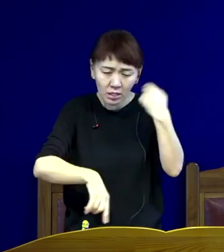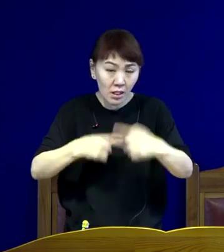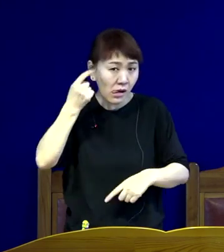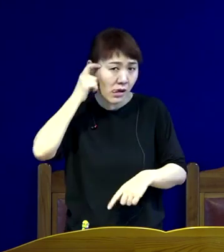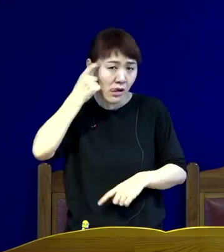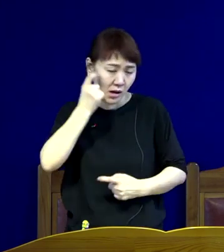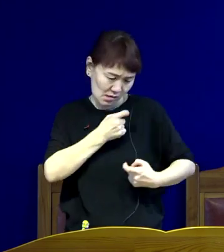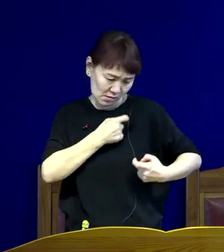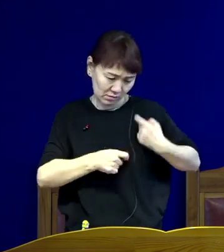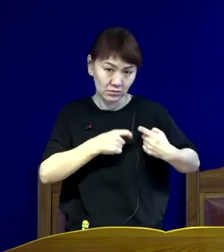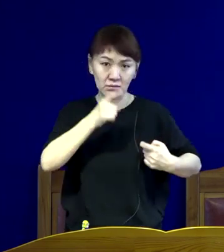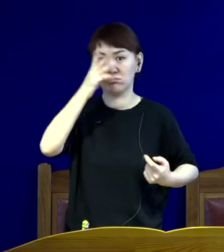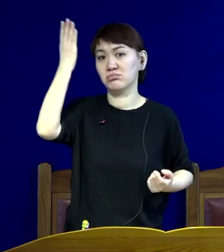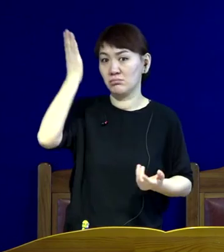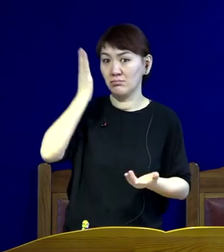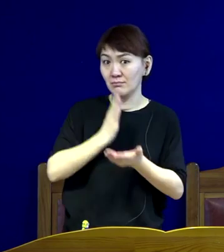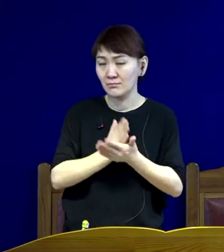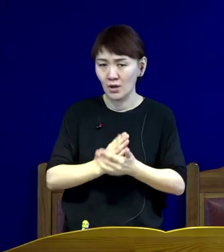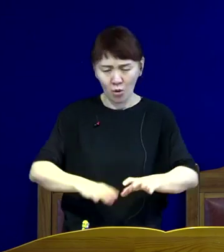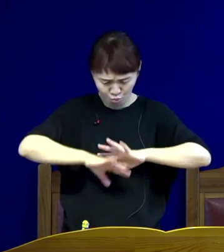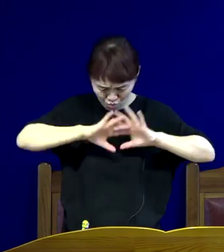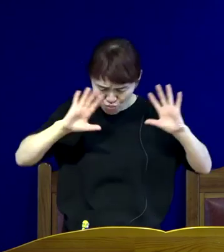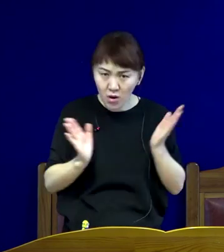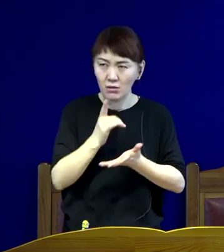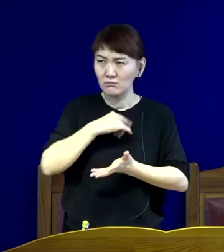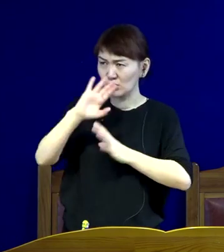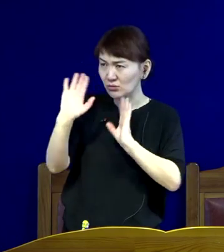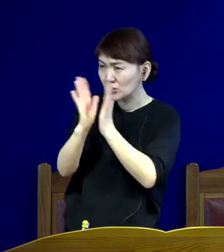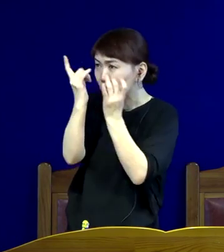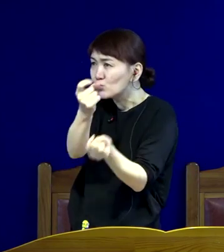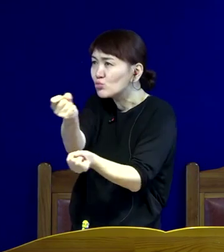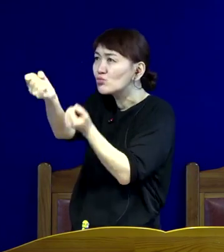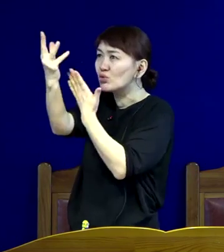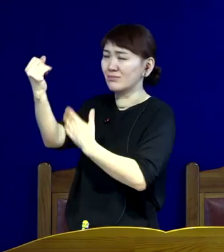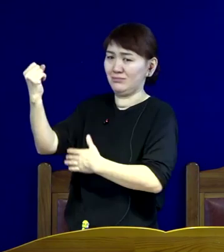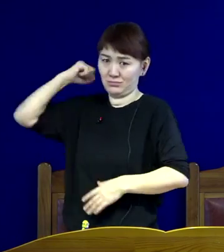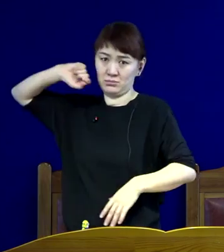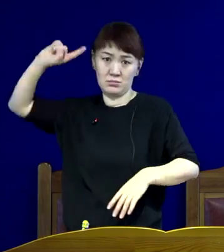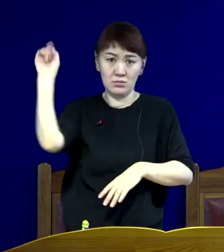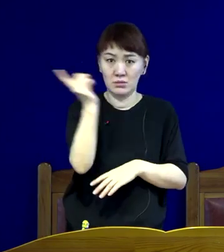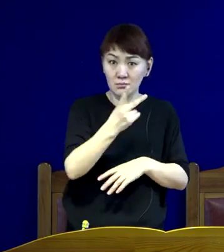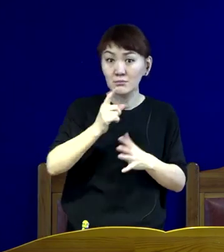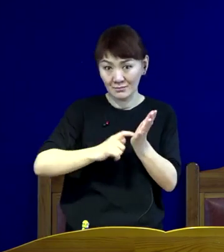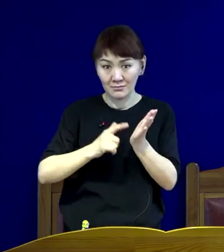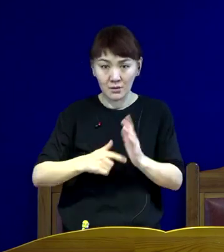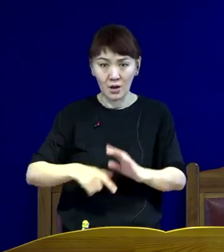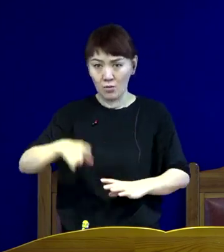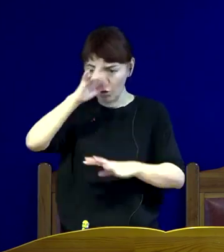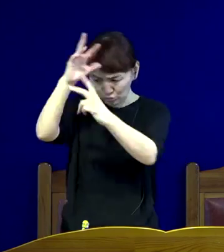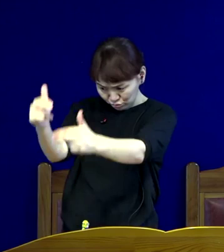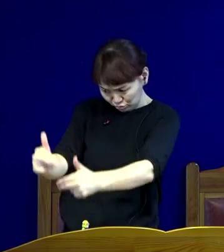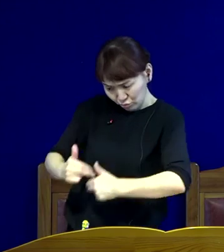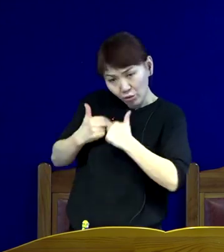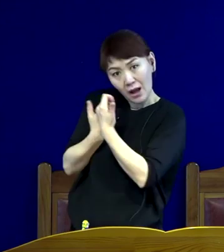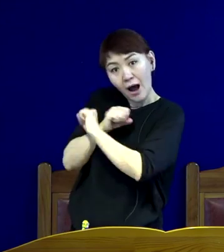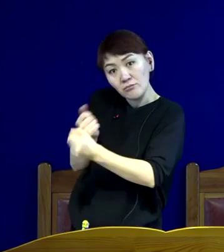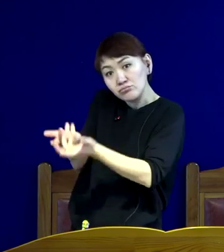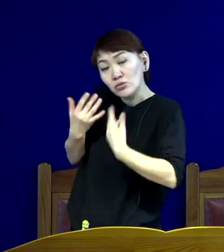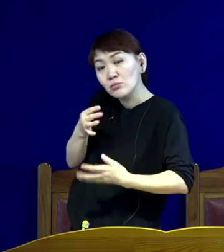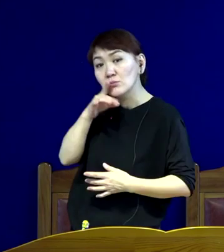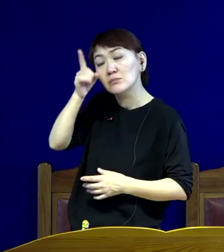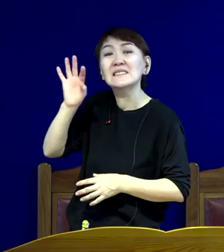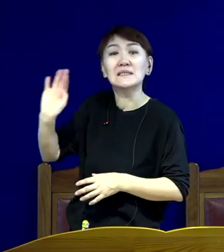Тэгэхээр бүгдийг өргөж чаддаг байх ёстой. Бурхан бидрийг аварч өхийн төлөө бүгдийг өгсөн бүгдийг зориулсан